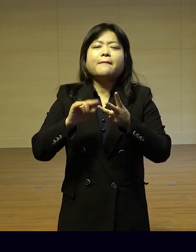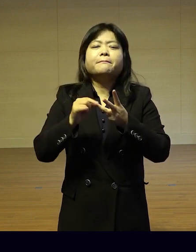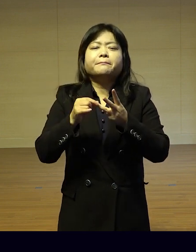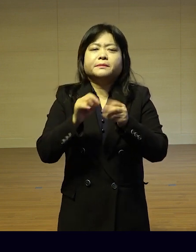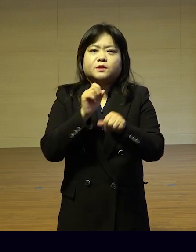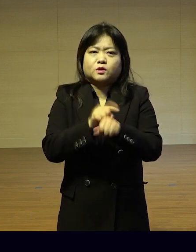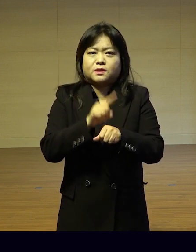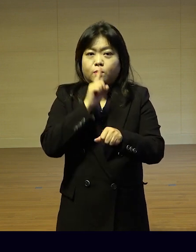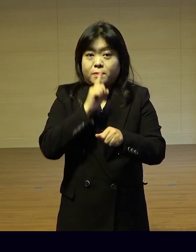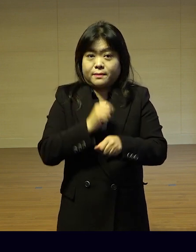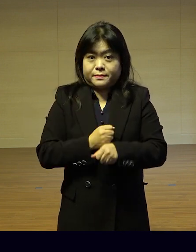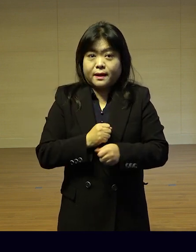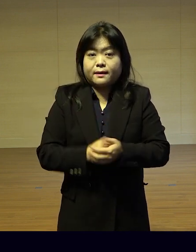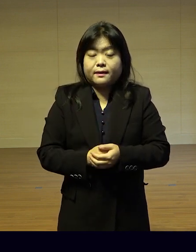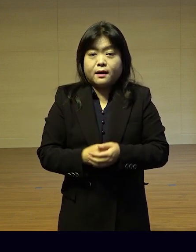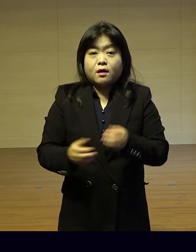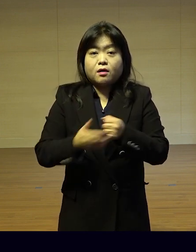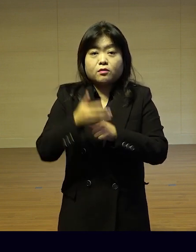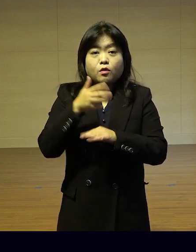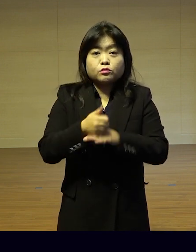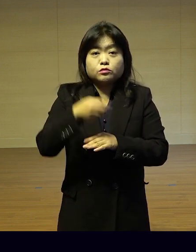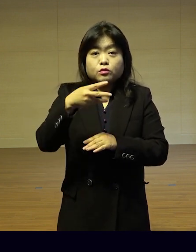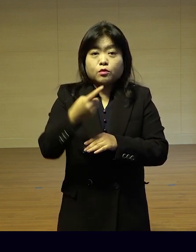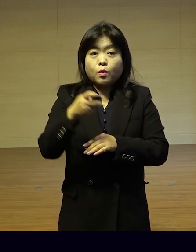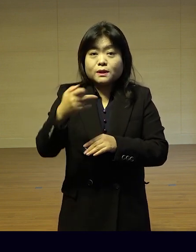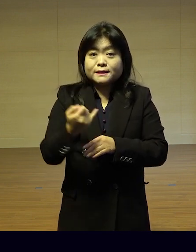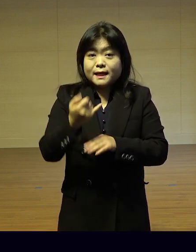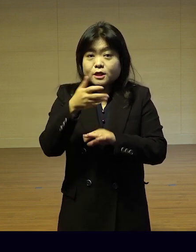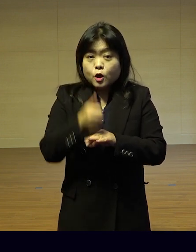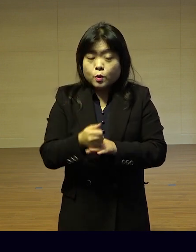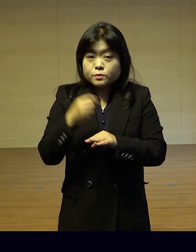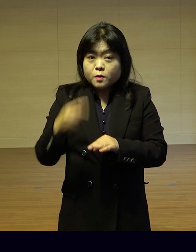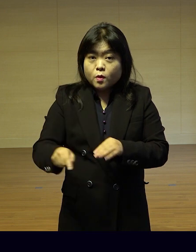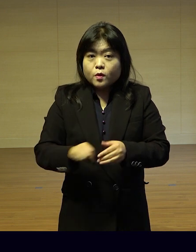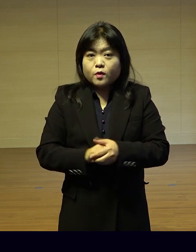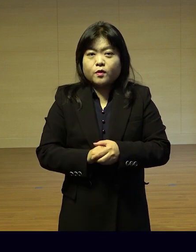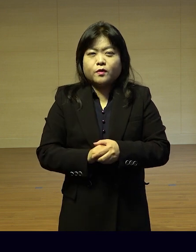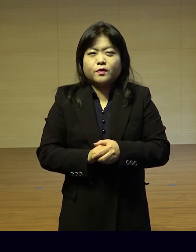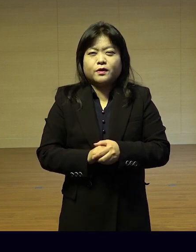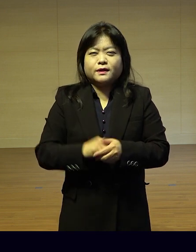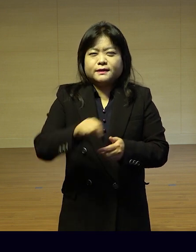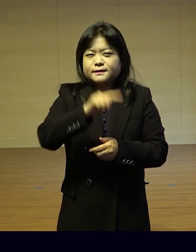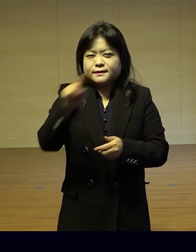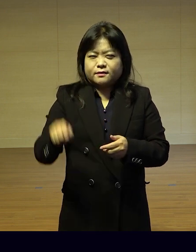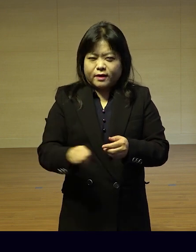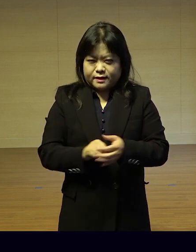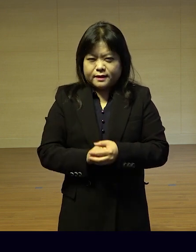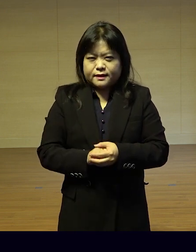얘기합니다. 결국 로크는 어떤 결론에 이르냐면은 이러한